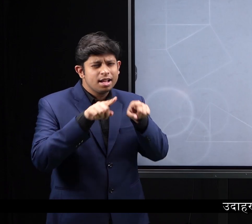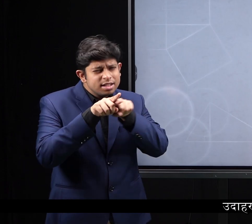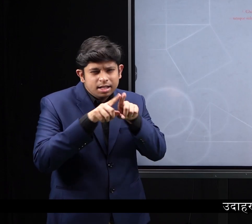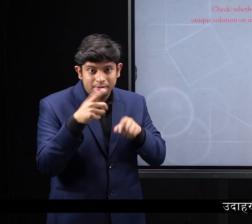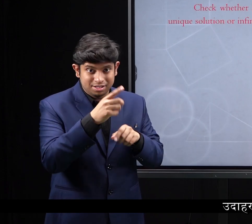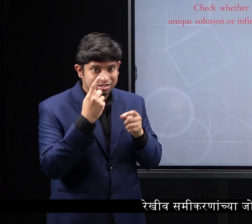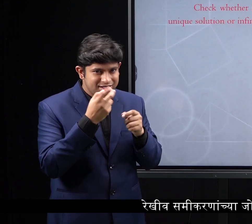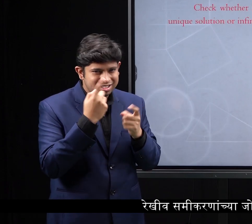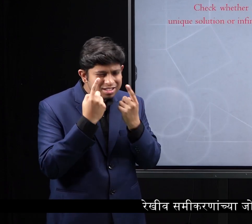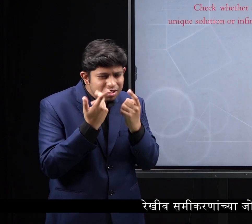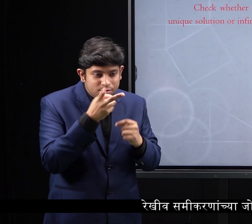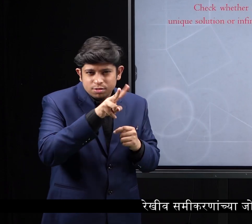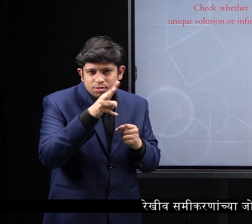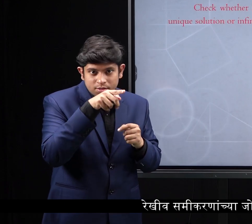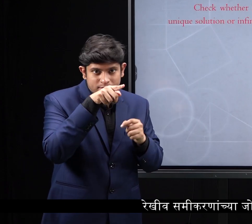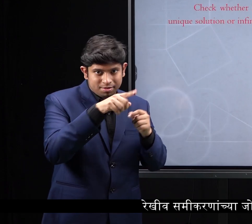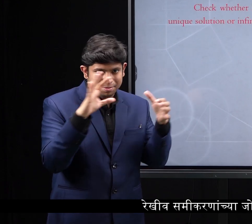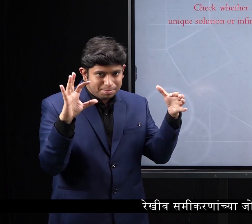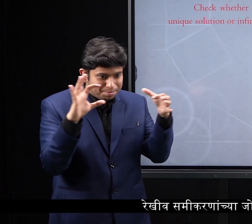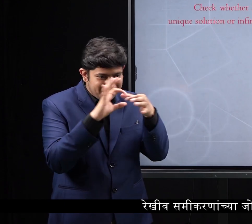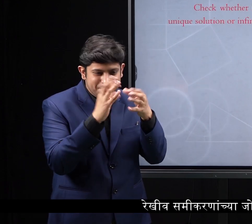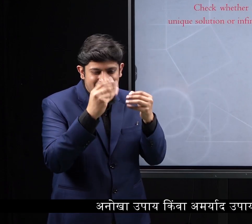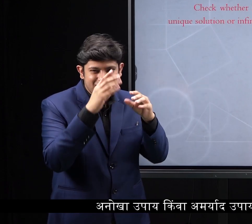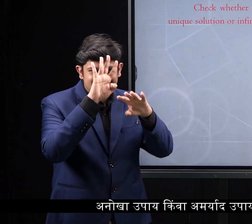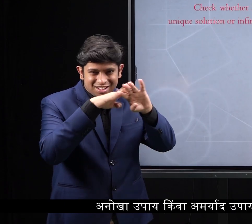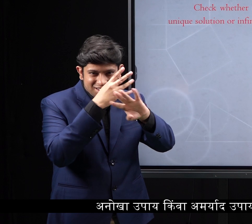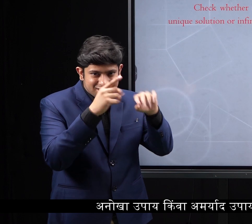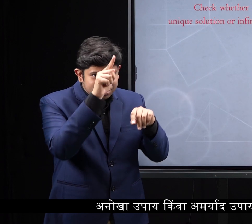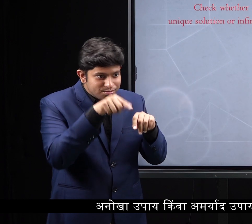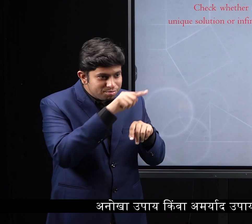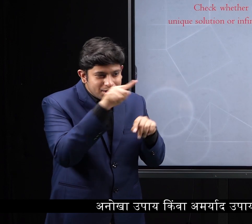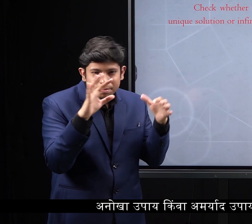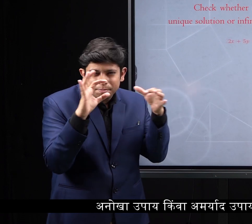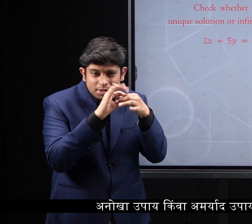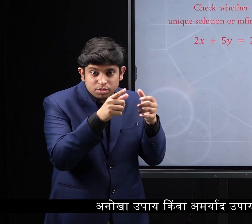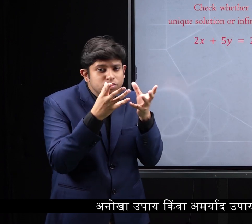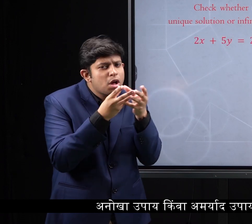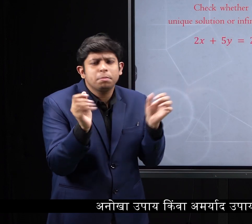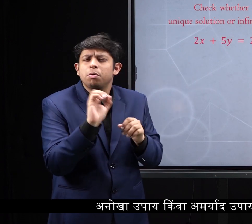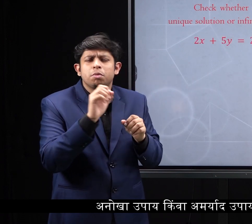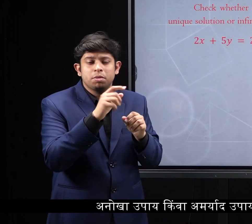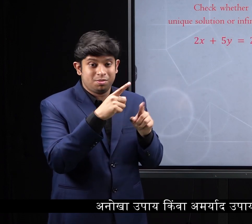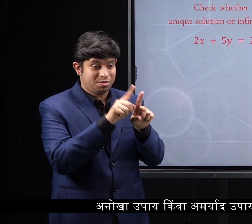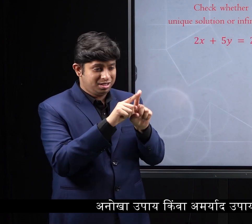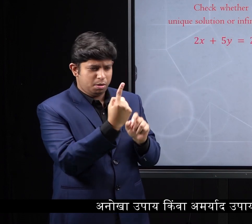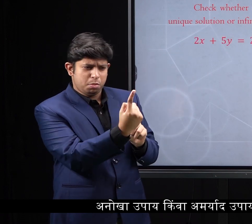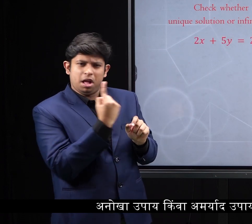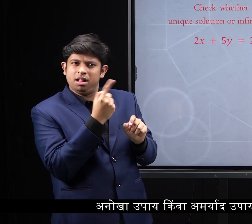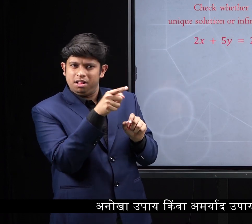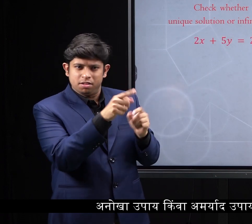उदाहरण दुसरा. रेखीय समीकरणांच्या जोडीला कोणताही उपाय अनोखा उपाय किंवा अमर्यादा उपाय नाही की